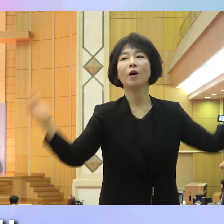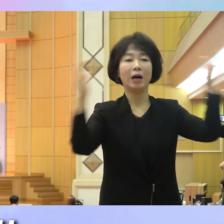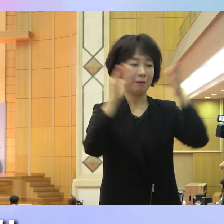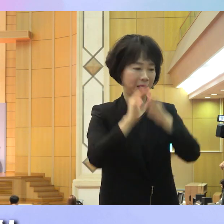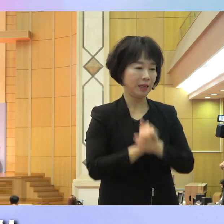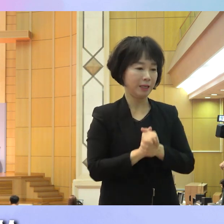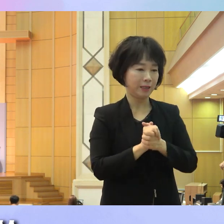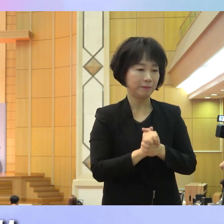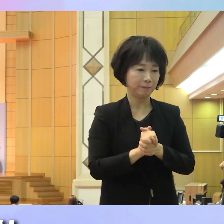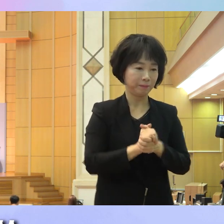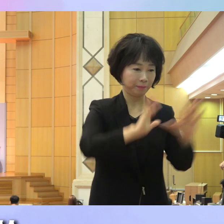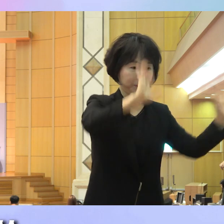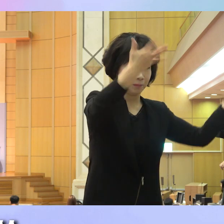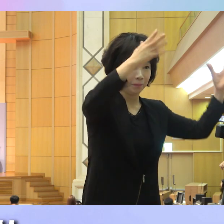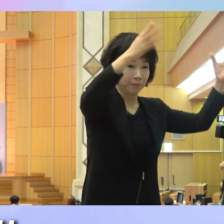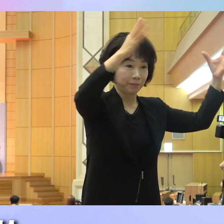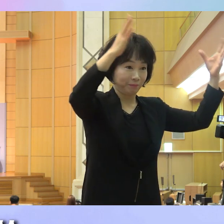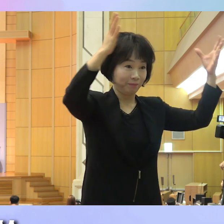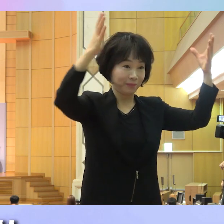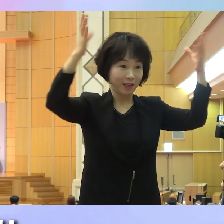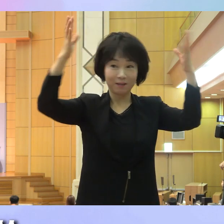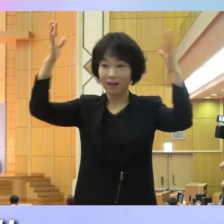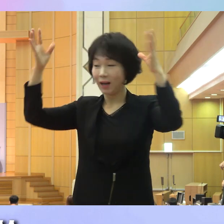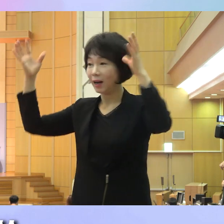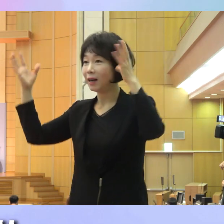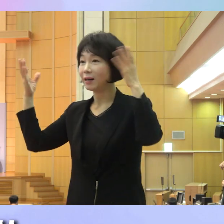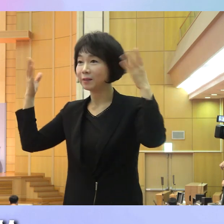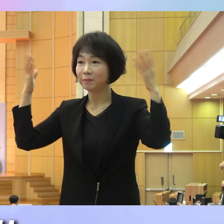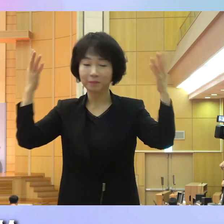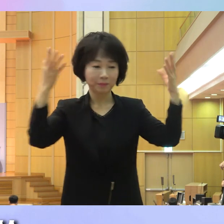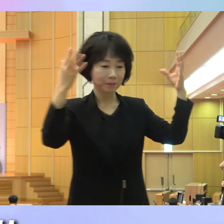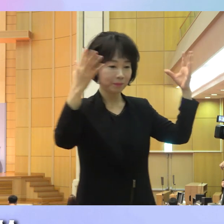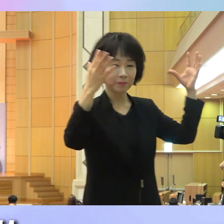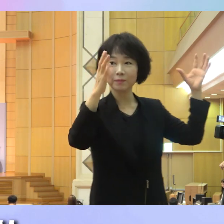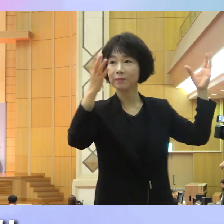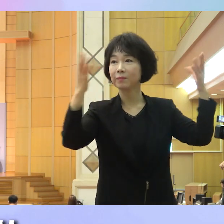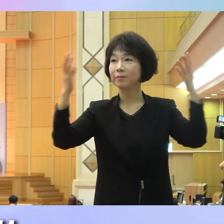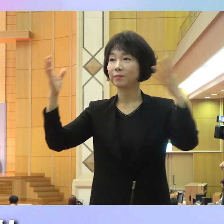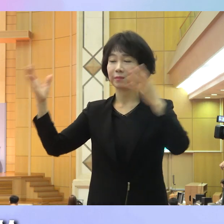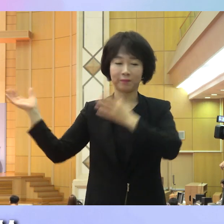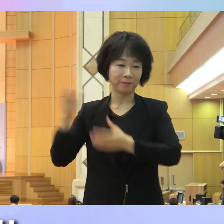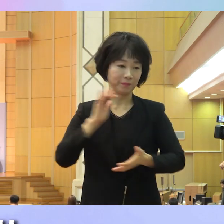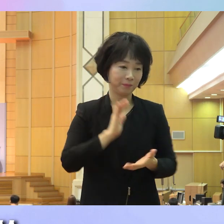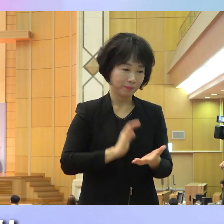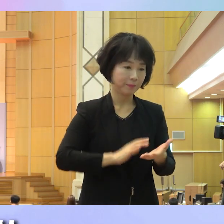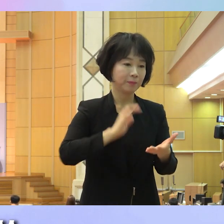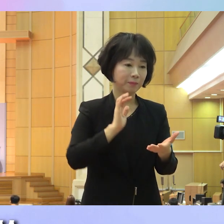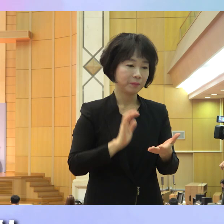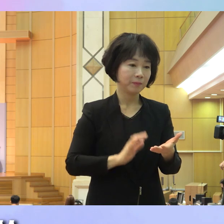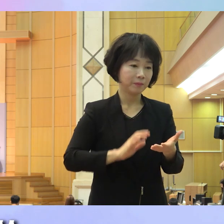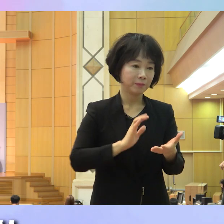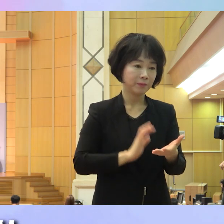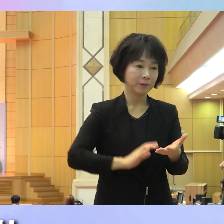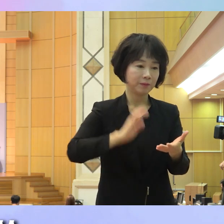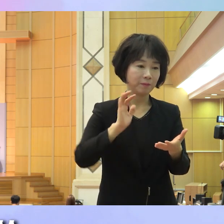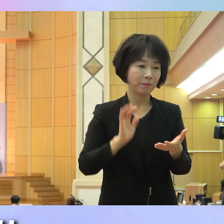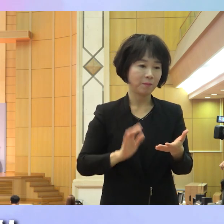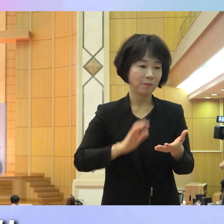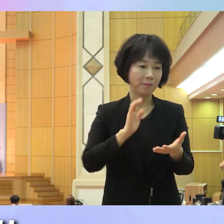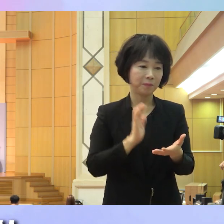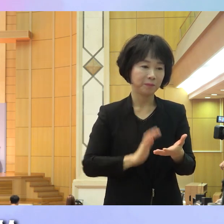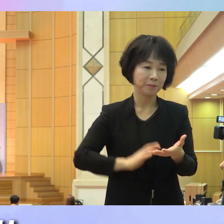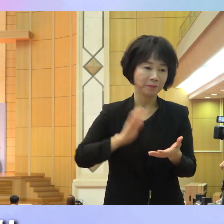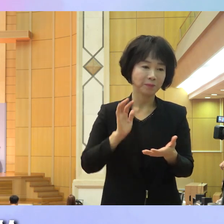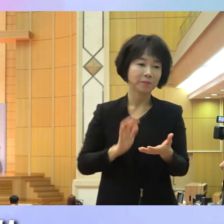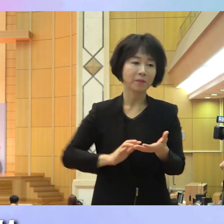잡아매소서. 주님께 영광의 박수 돌리시겠습니다. 할렐루야. 박수 치시면서 주님께 기쁜 마음으로